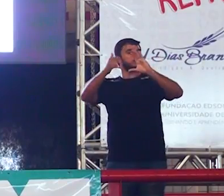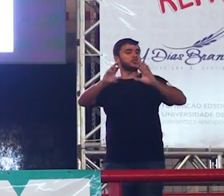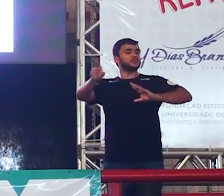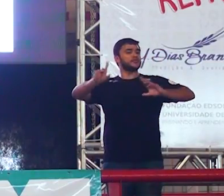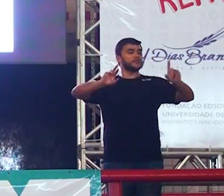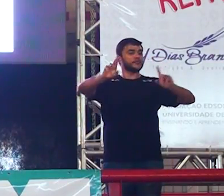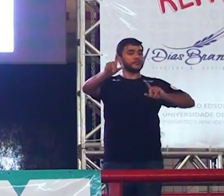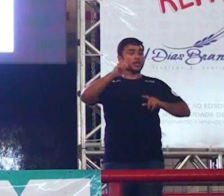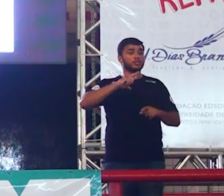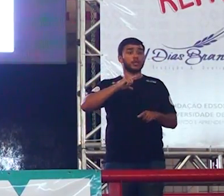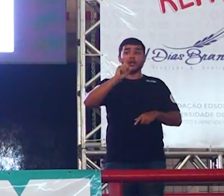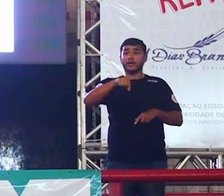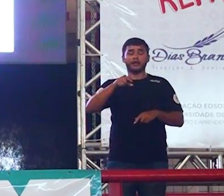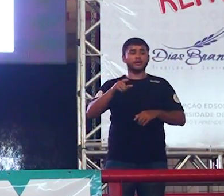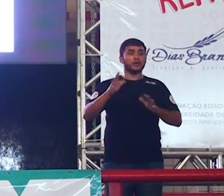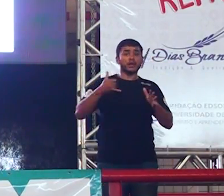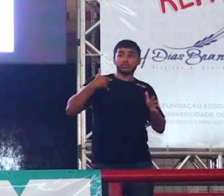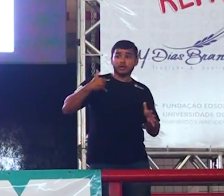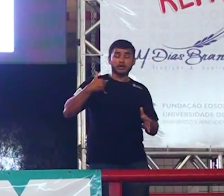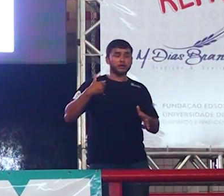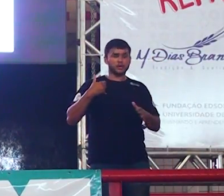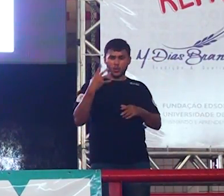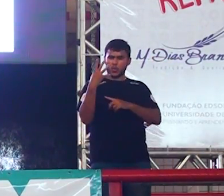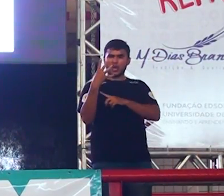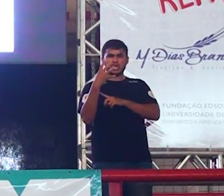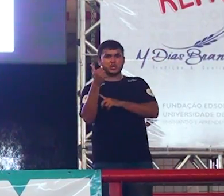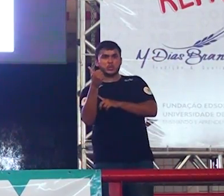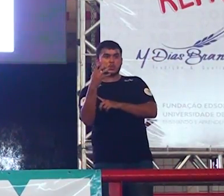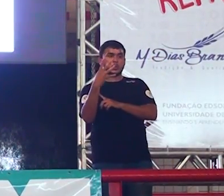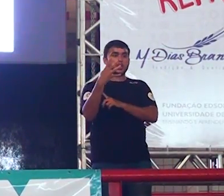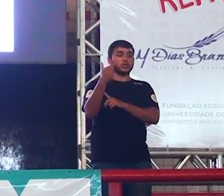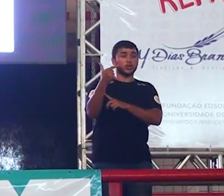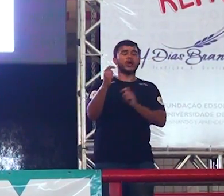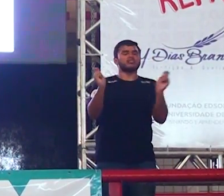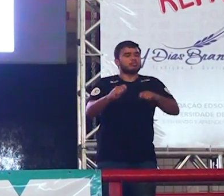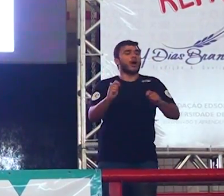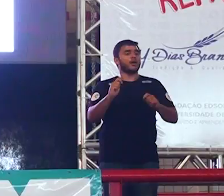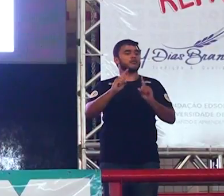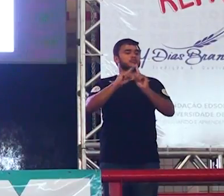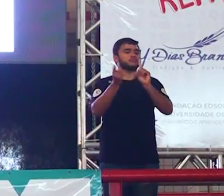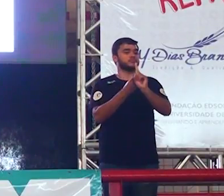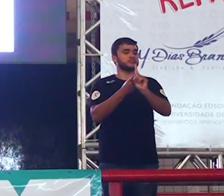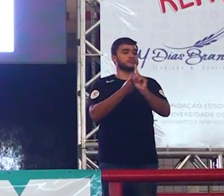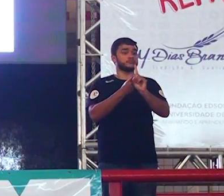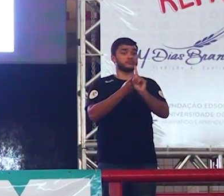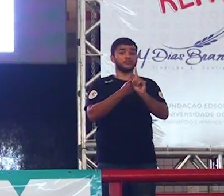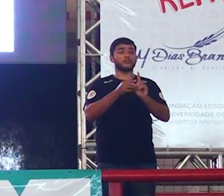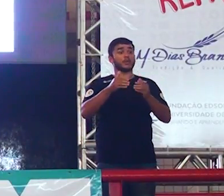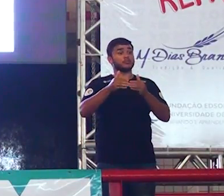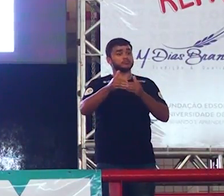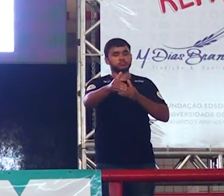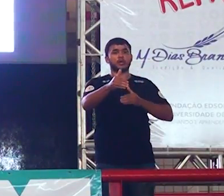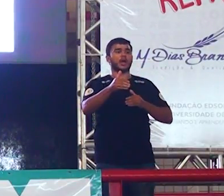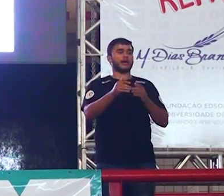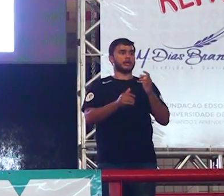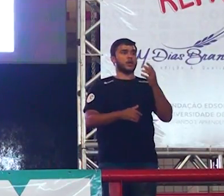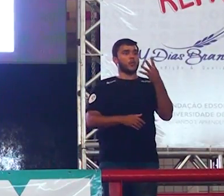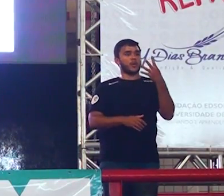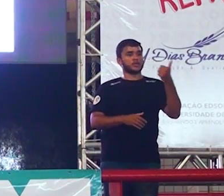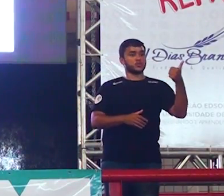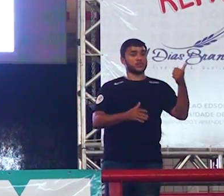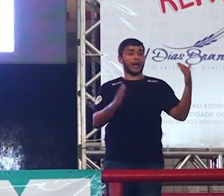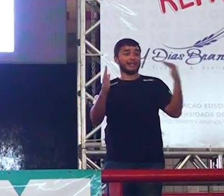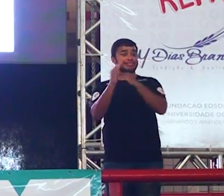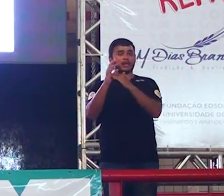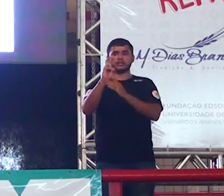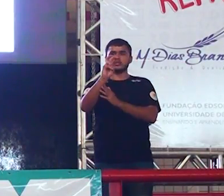dá um pouco mais ou menos 41,3. 42 anos, mais ou menos, de vida fértil. E aí vai ser quem? Mais 10 anos do processo.